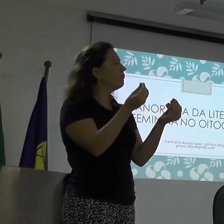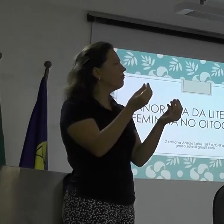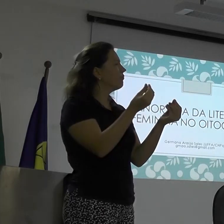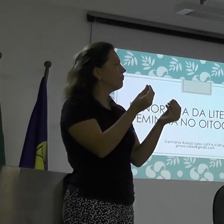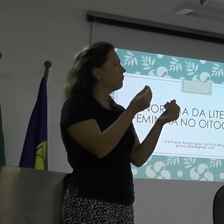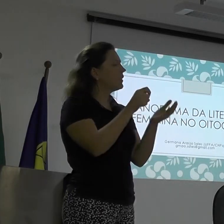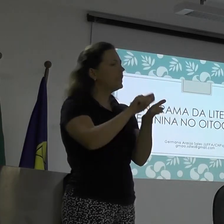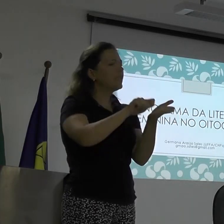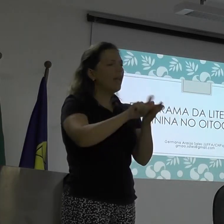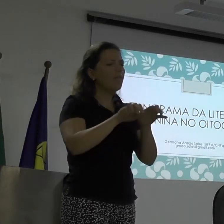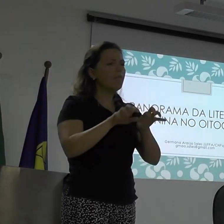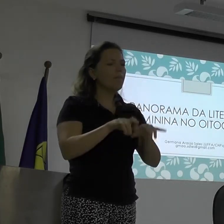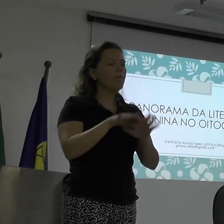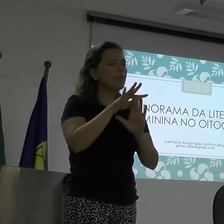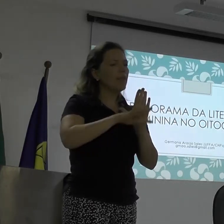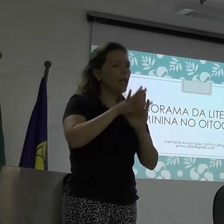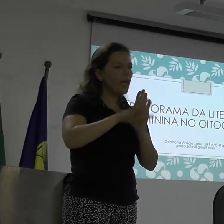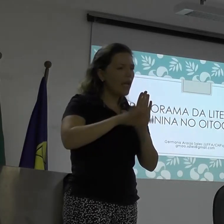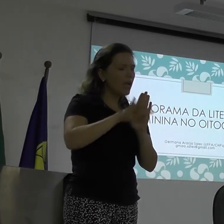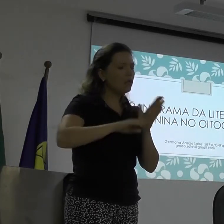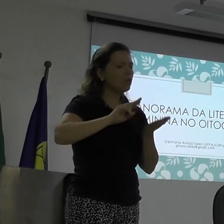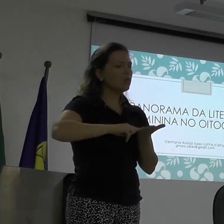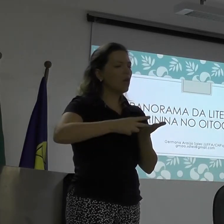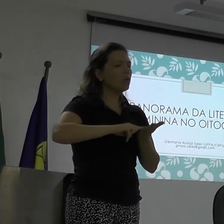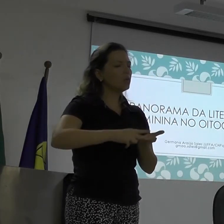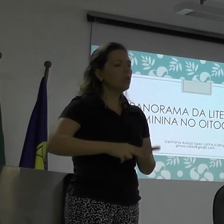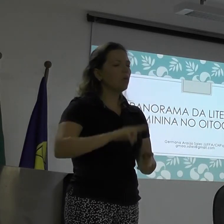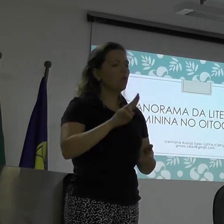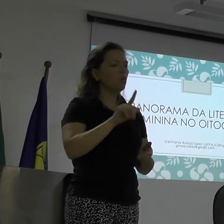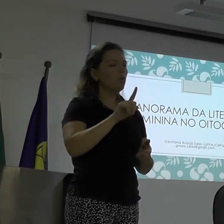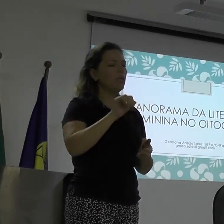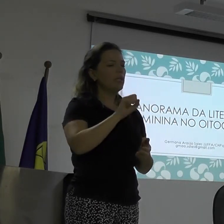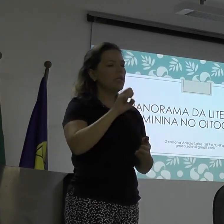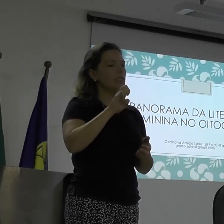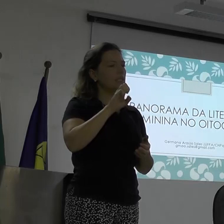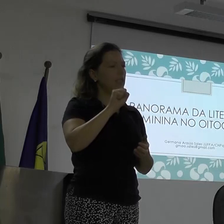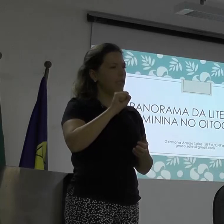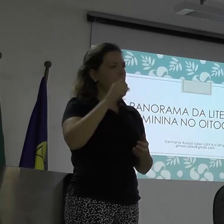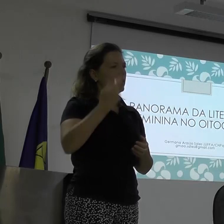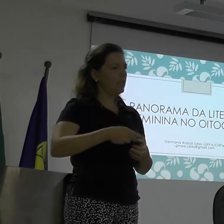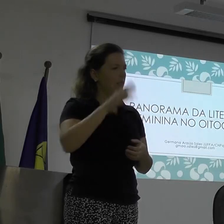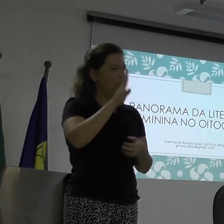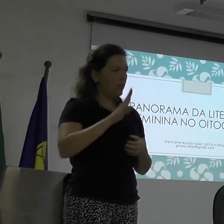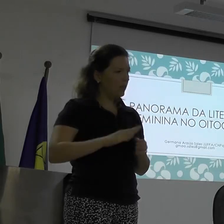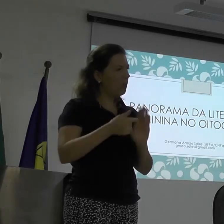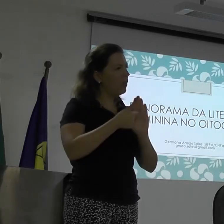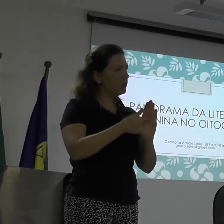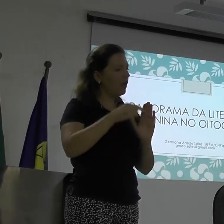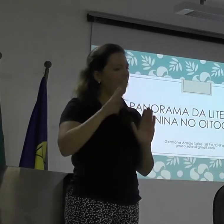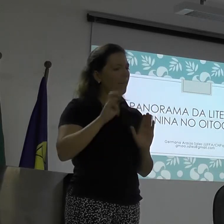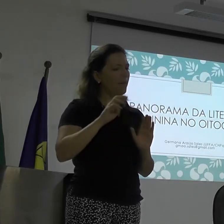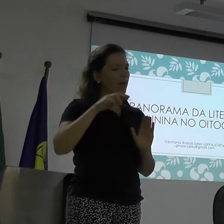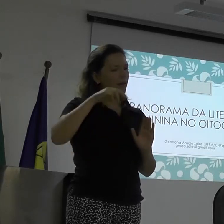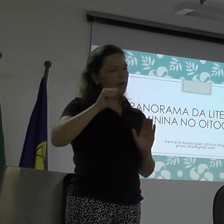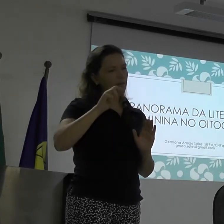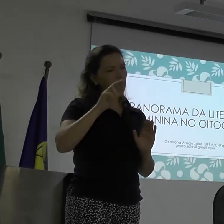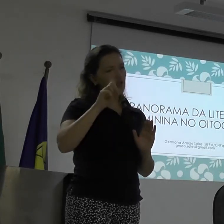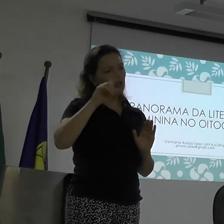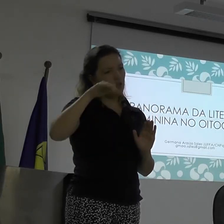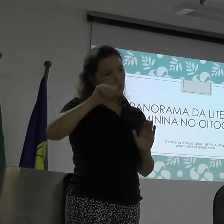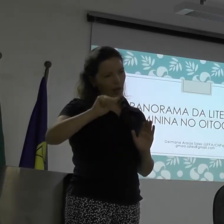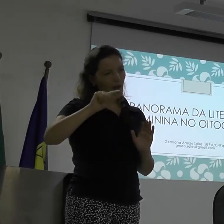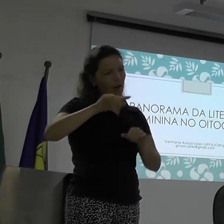um texto sobre as traduções do Ulisses no Brasil, né? E mostrar como a Bernardina Pinheiro, que traduziu